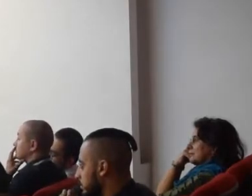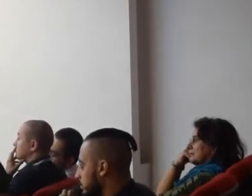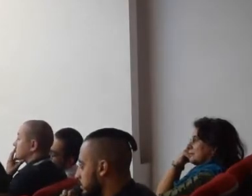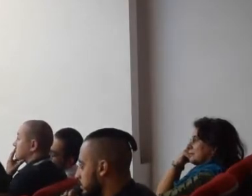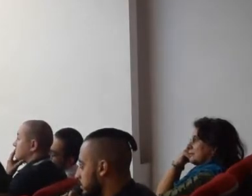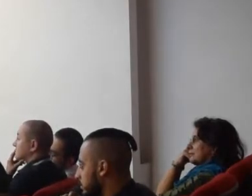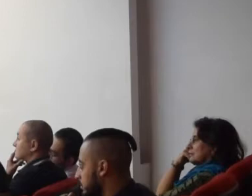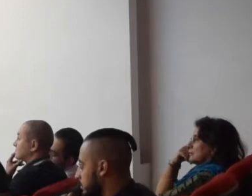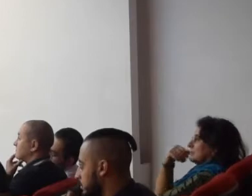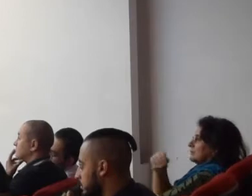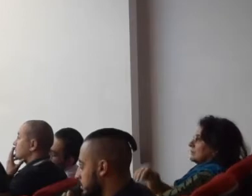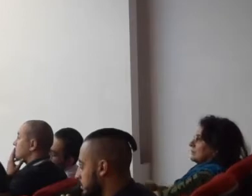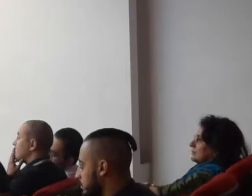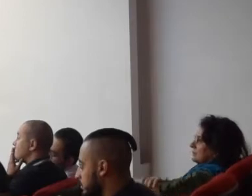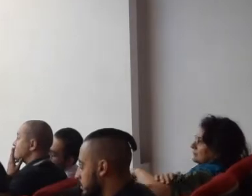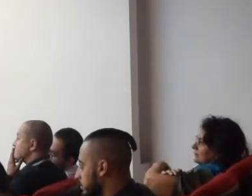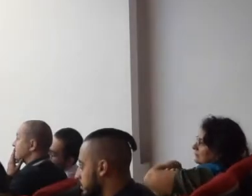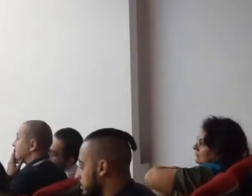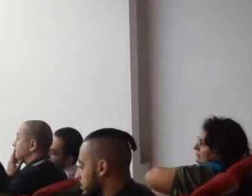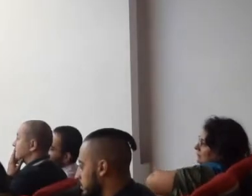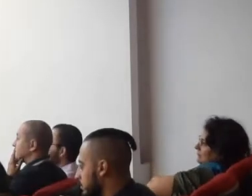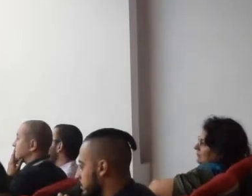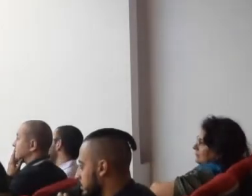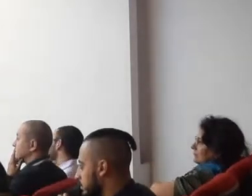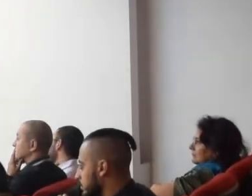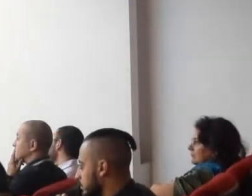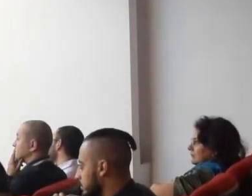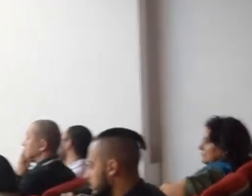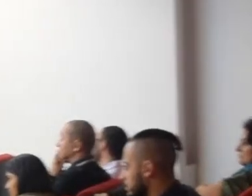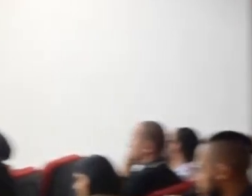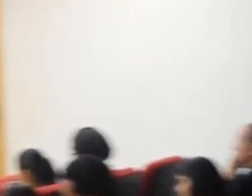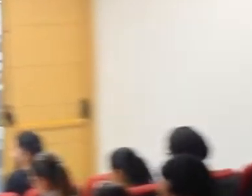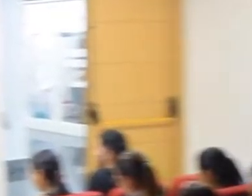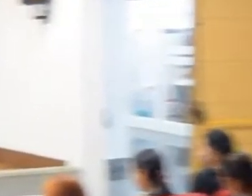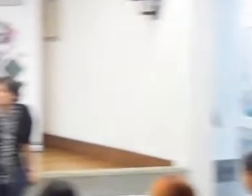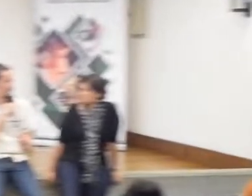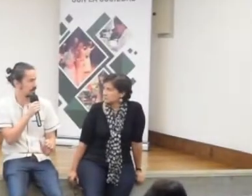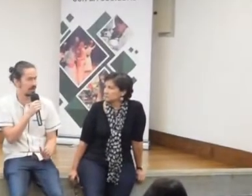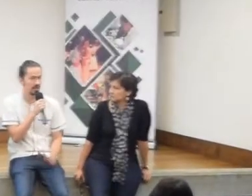documento, entonces creo que podría alimentar quizá un